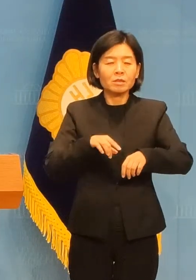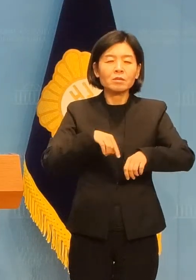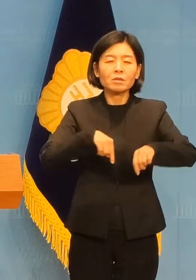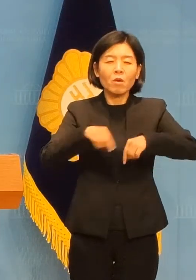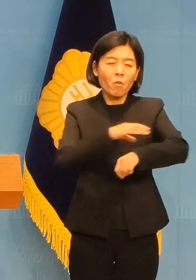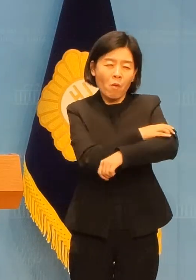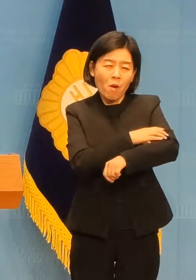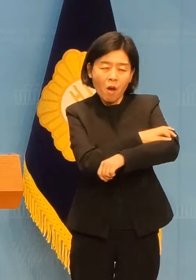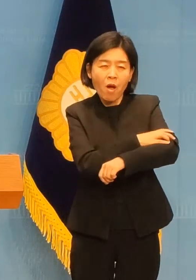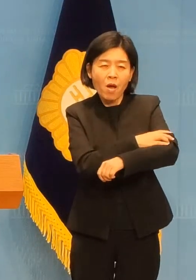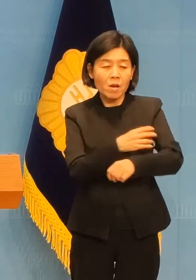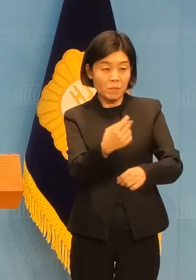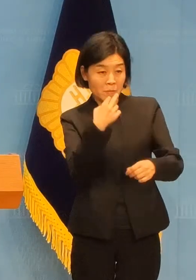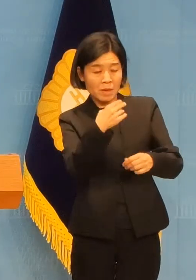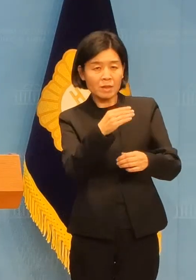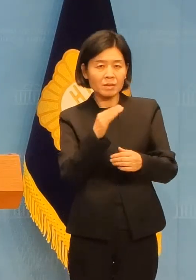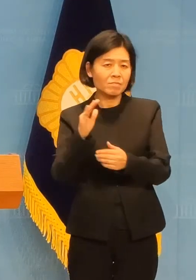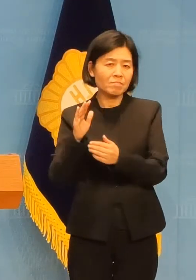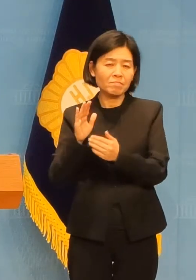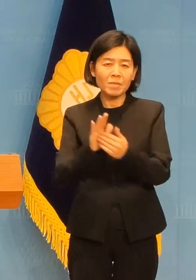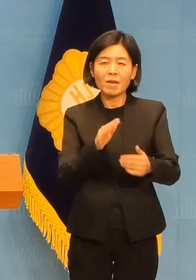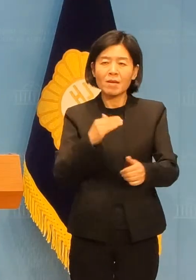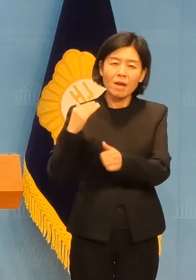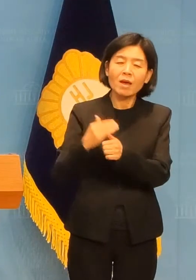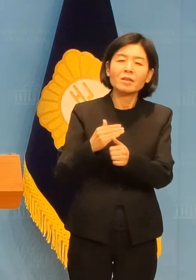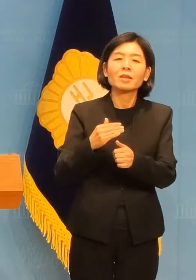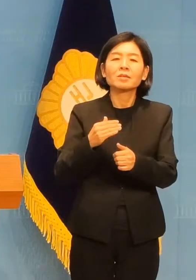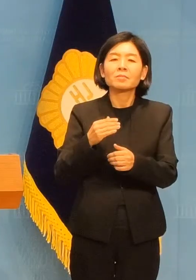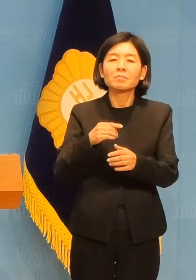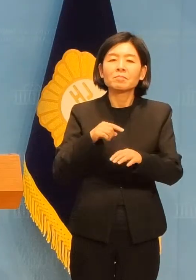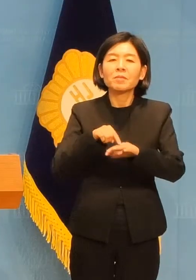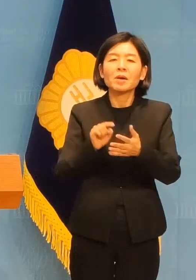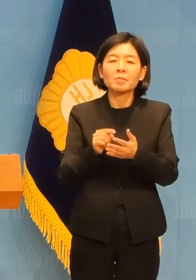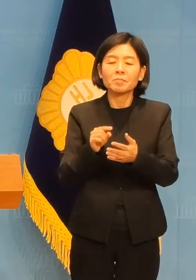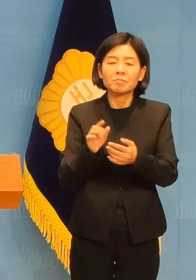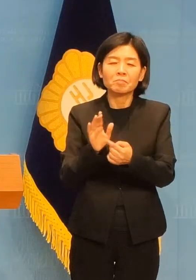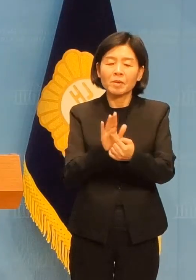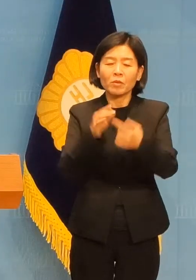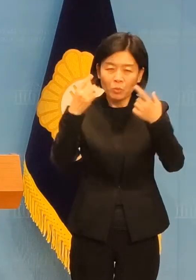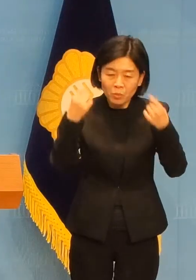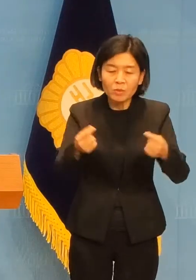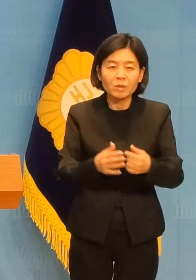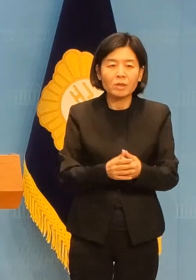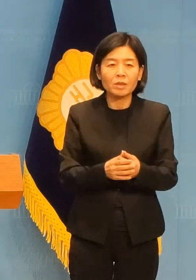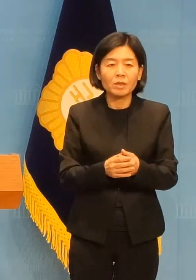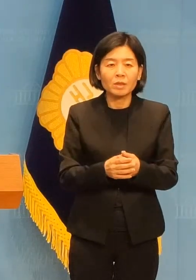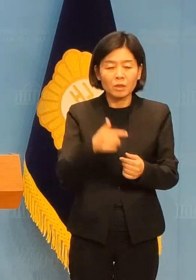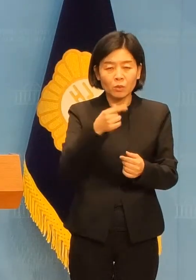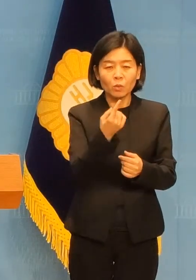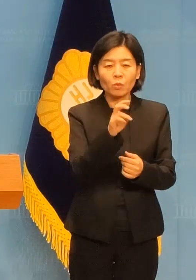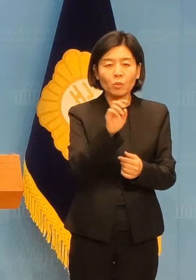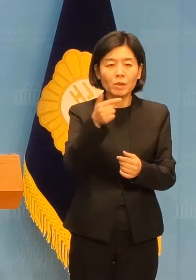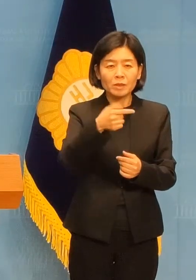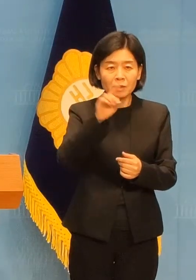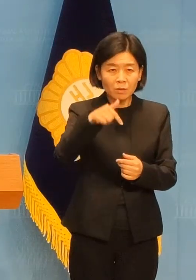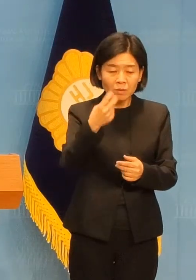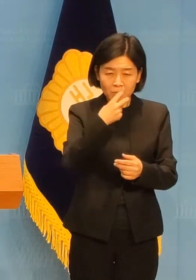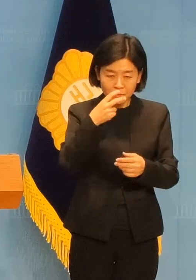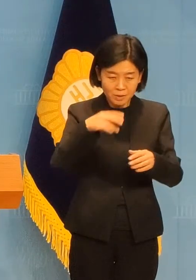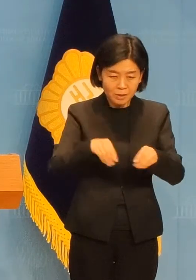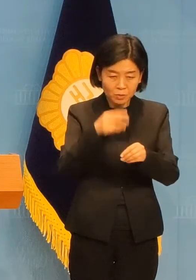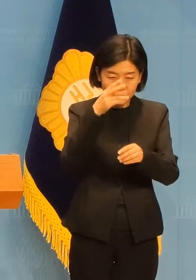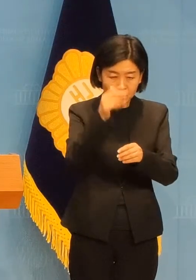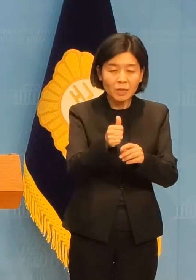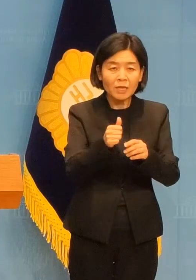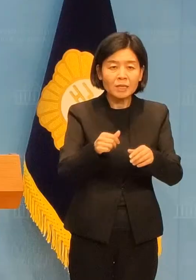본심을 스스럼없이 드러낸 것입니다. 사의를 표명한 노만석 검찰총장 직무대행이